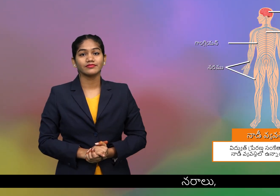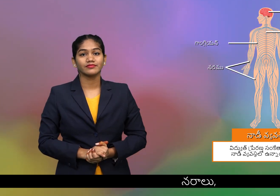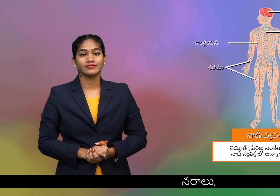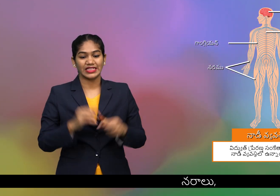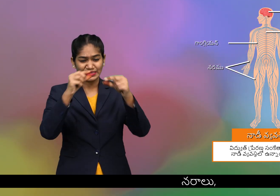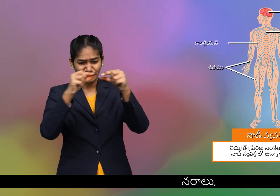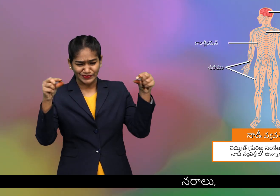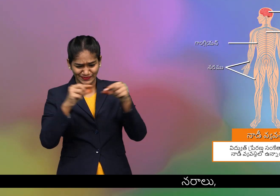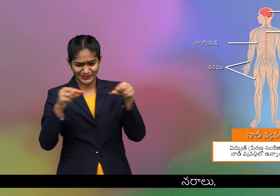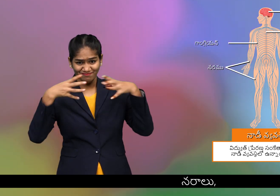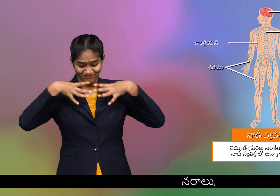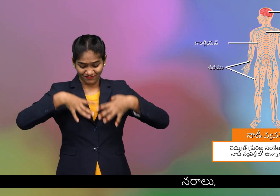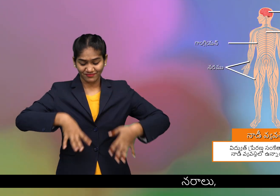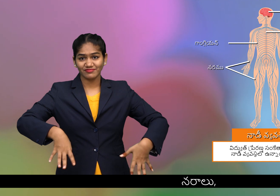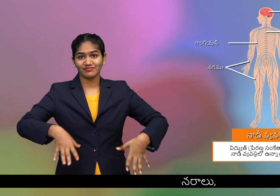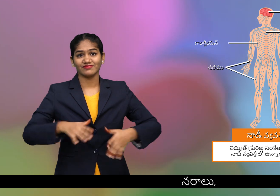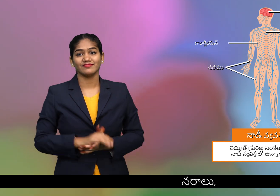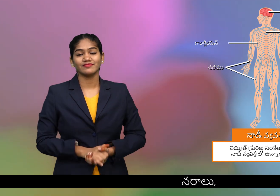నరాలు,